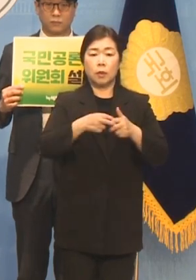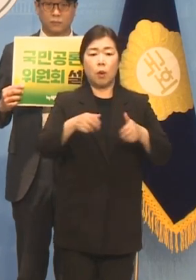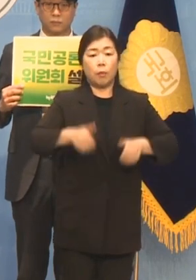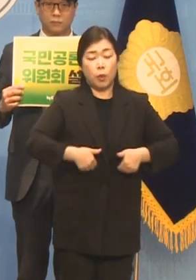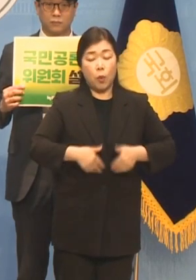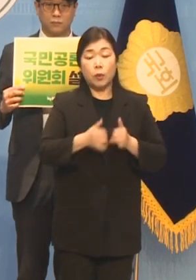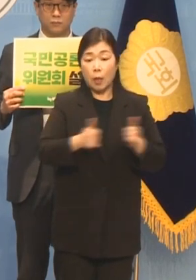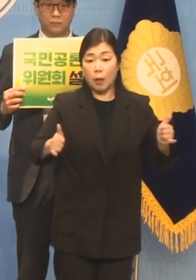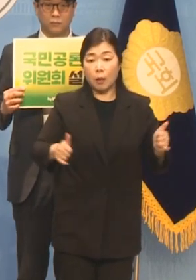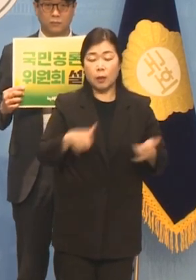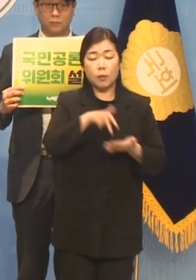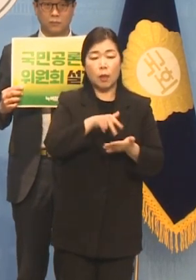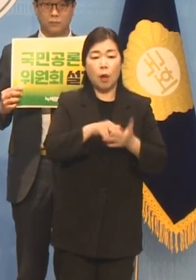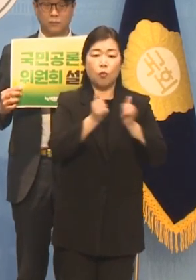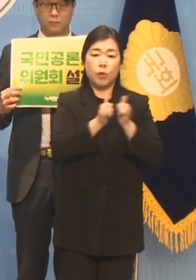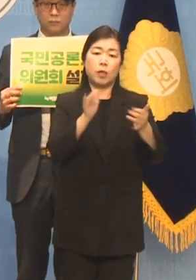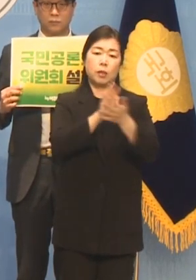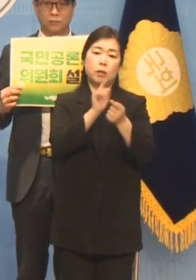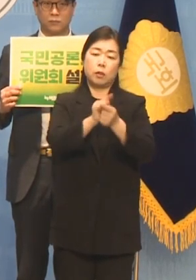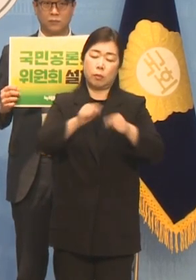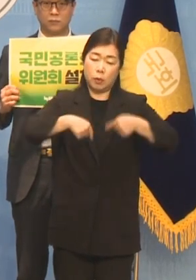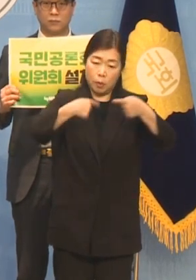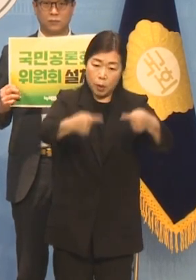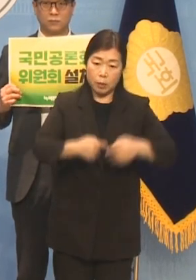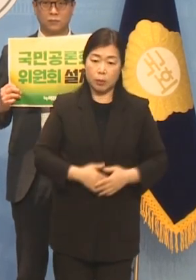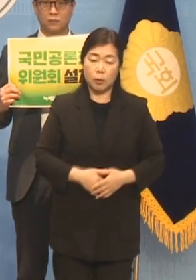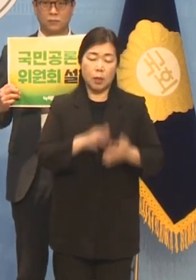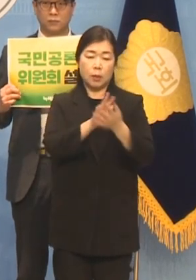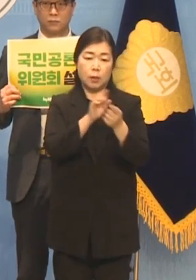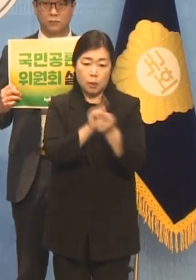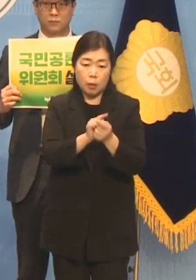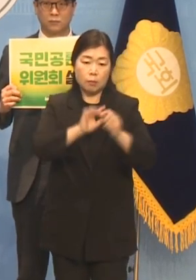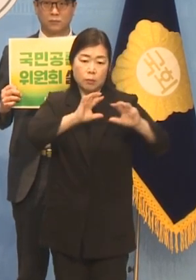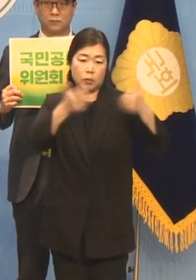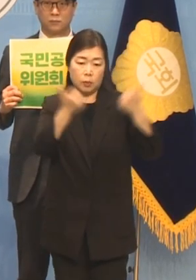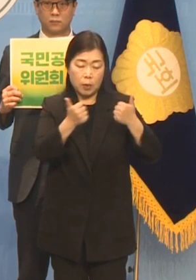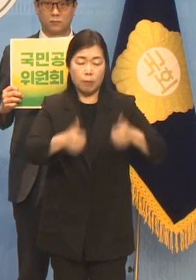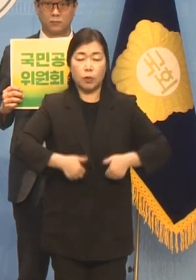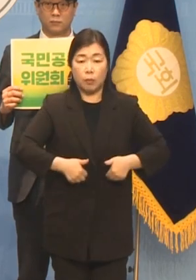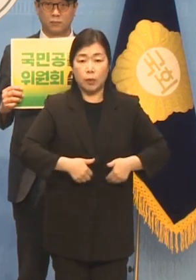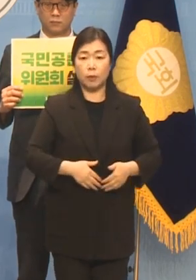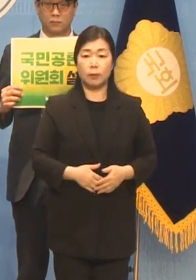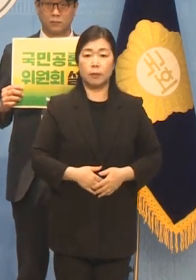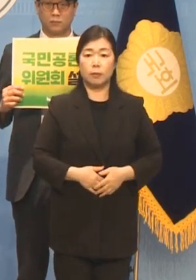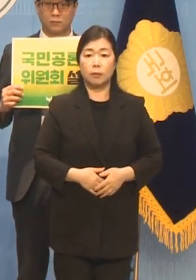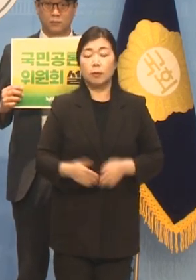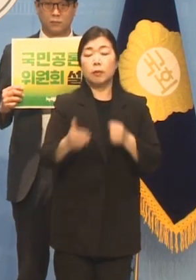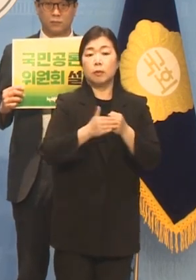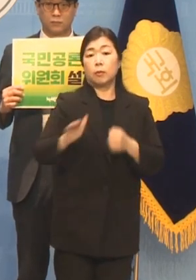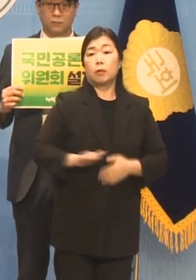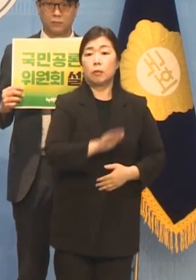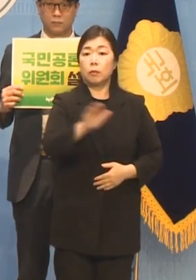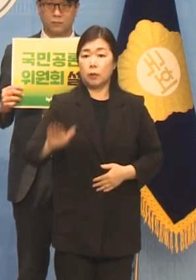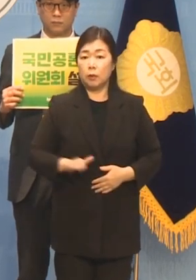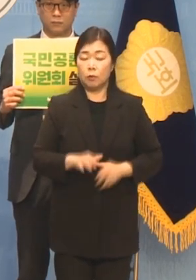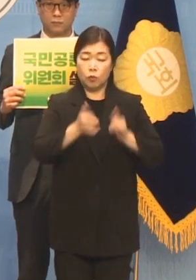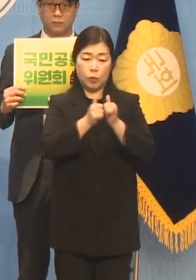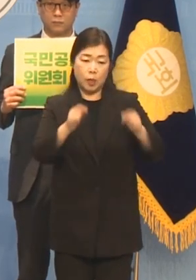소비자로서 국민이 직접 참여하는 수기 민주주의 공론의 장이 열려야 합니다. 따라서 우리는